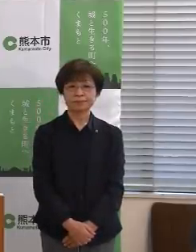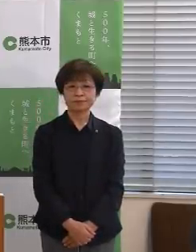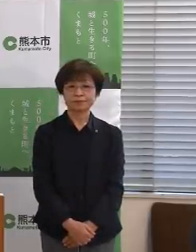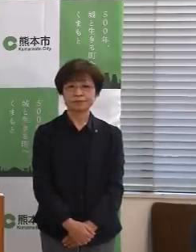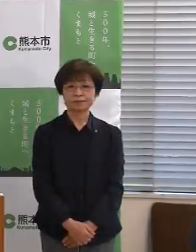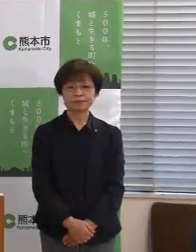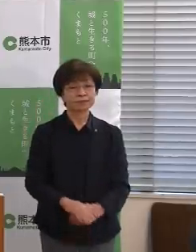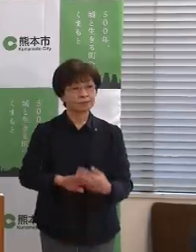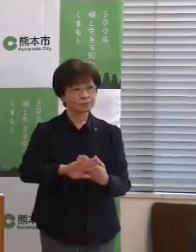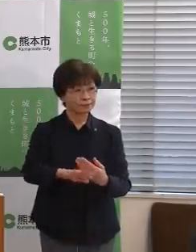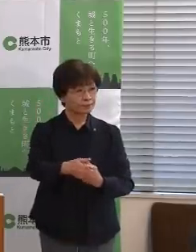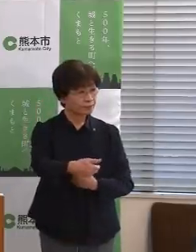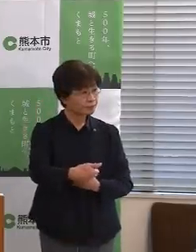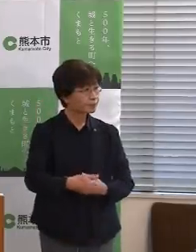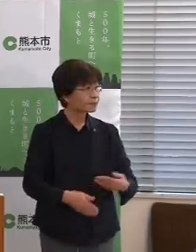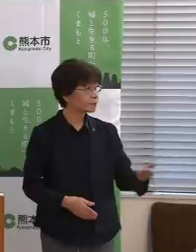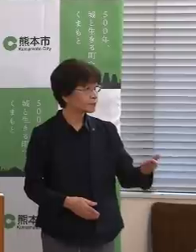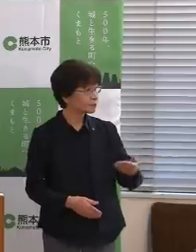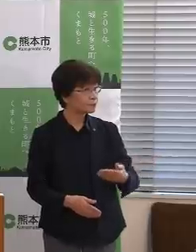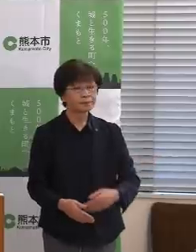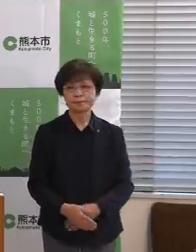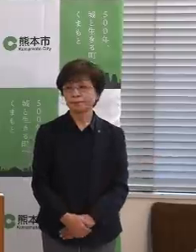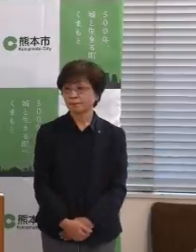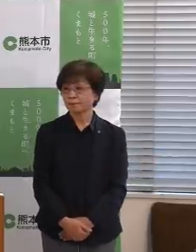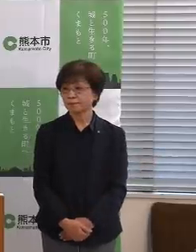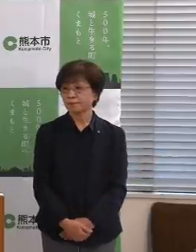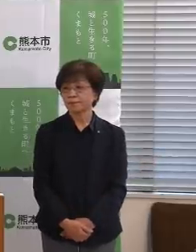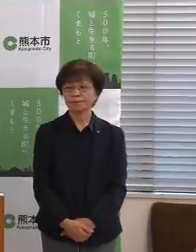はい、どうぞ。 よろしいでしょうか。 よろしいですか